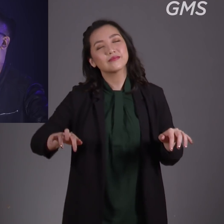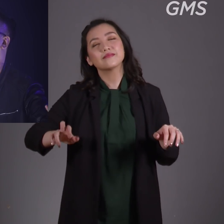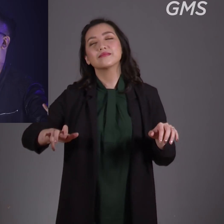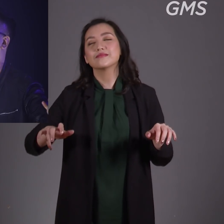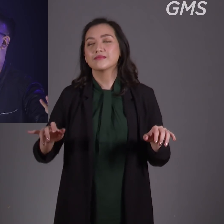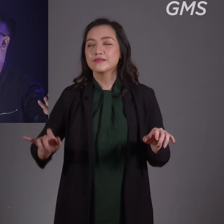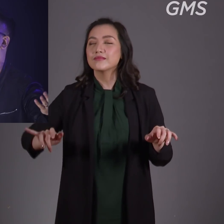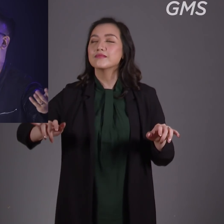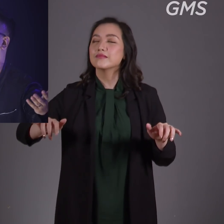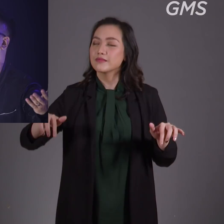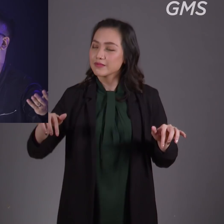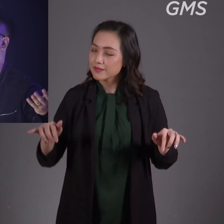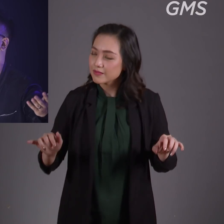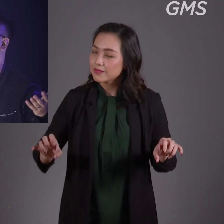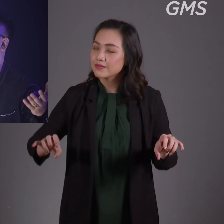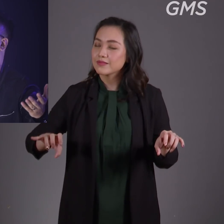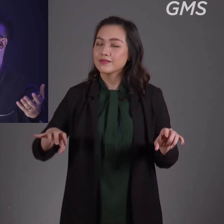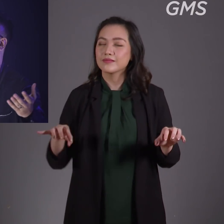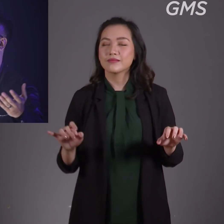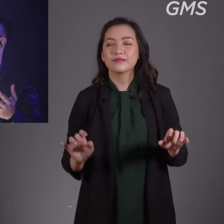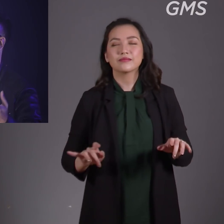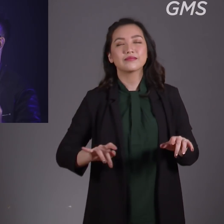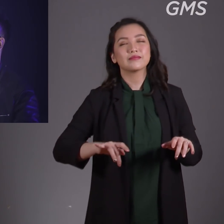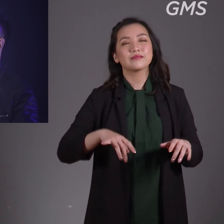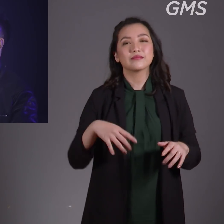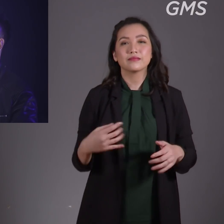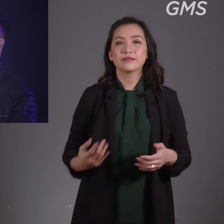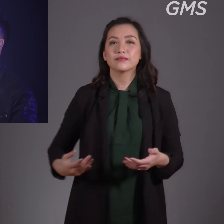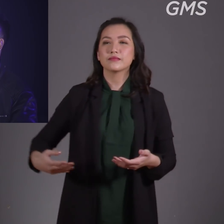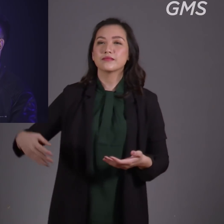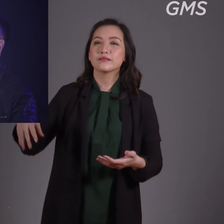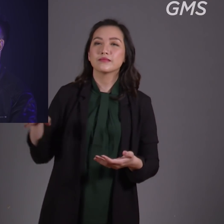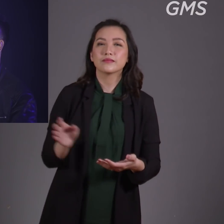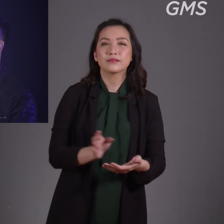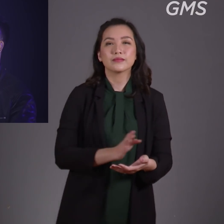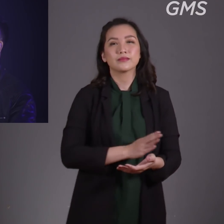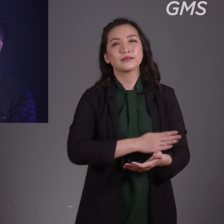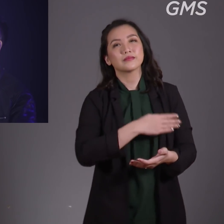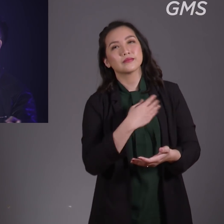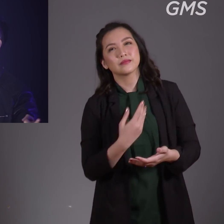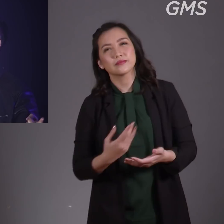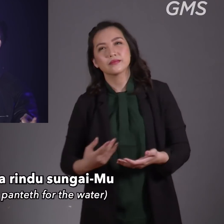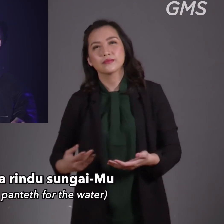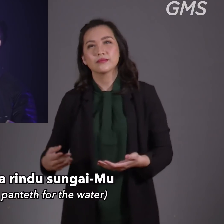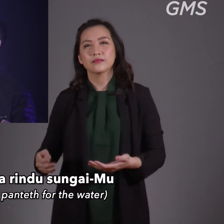Kami tahu Engkau ada di sini bersama kami, dekat kami. Thank you Jesus.